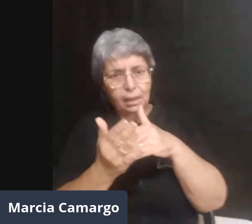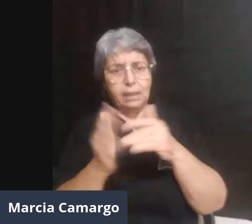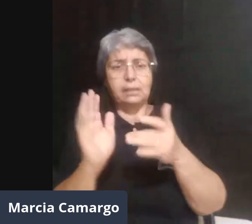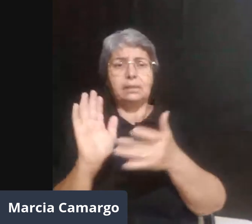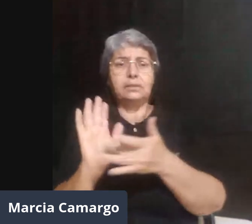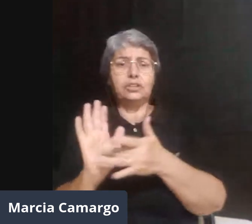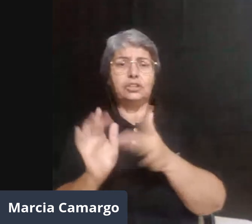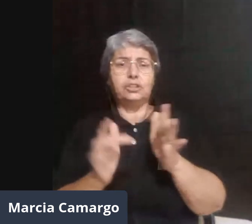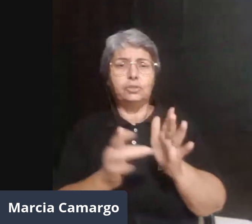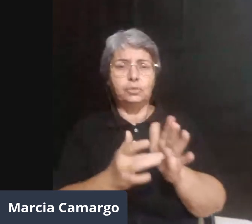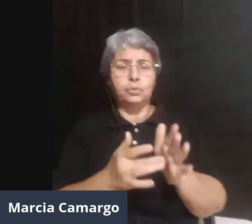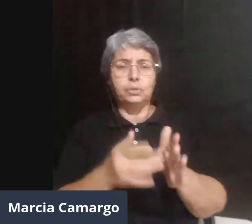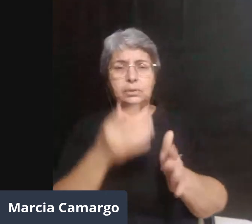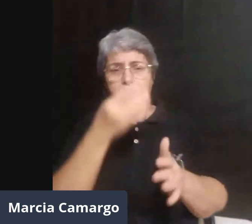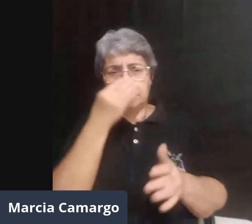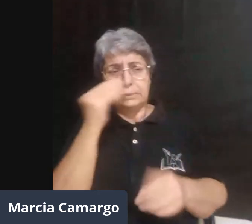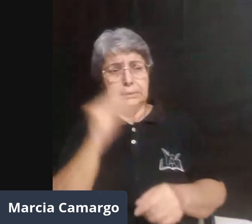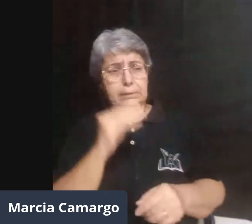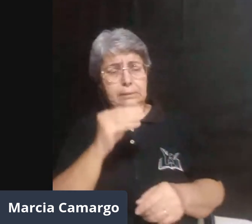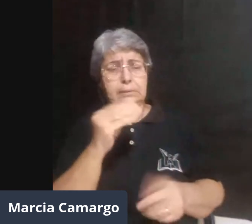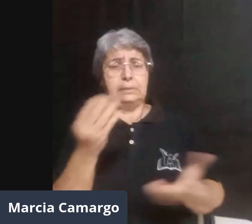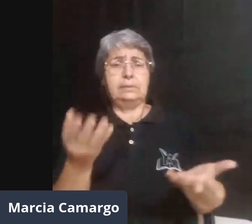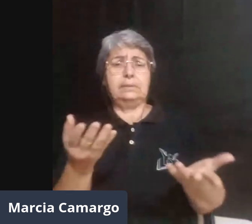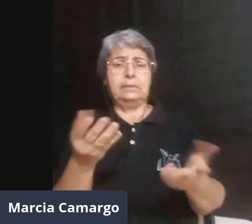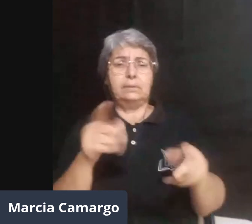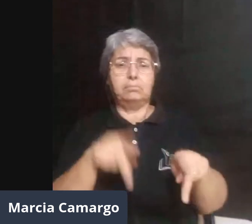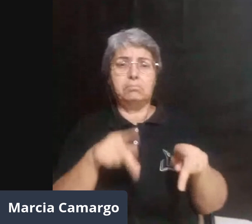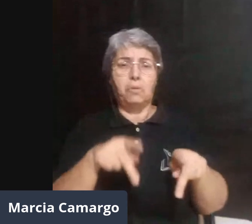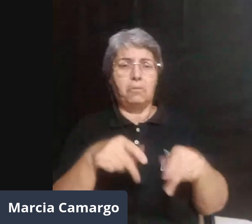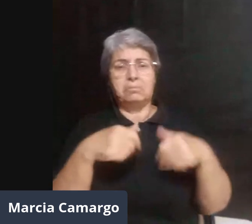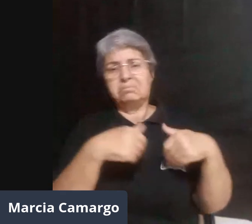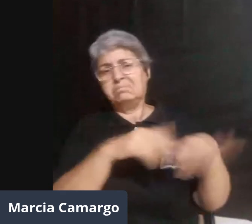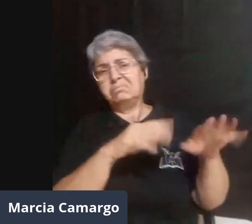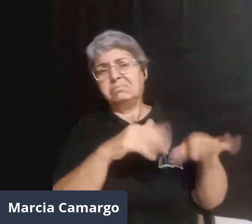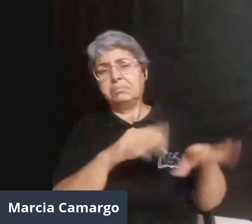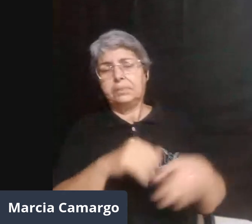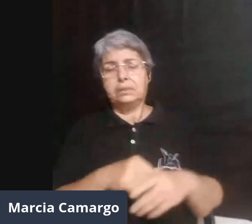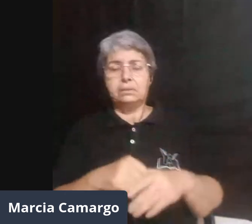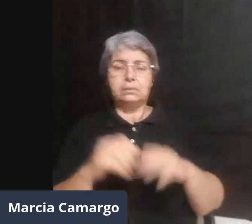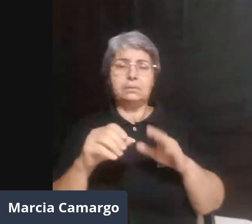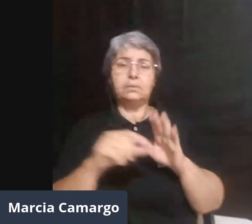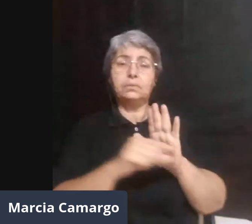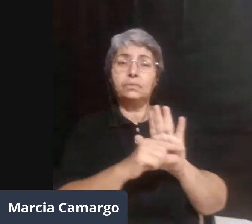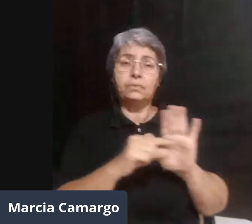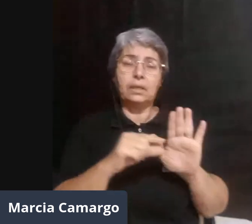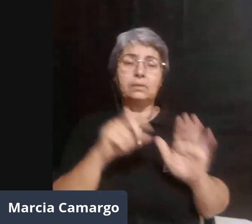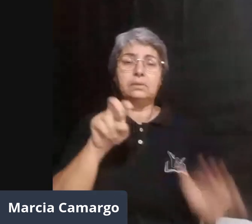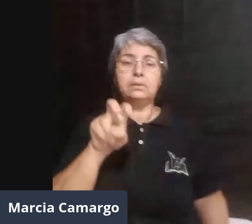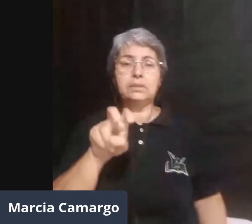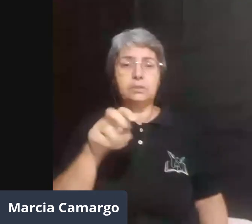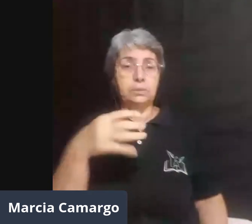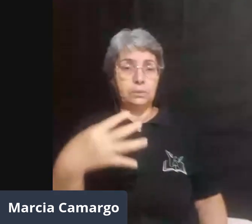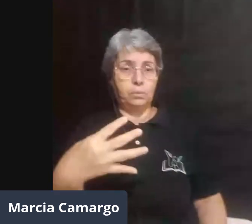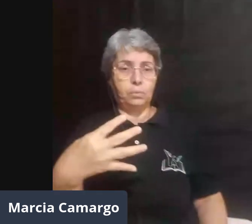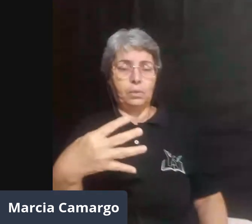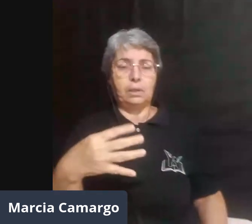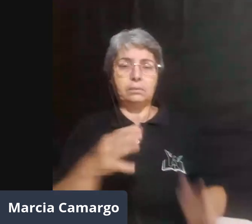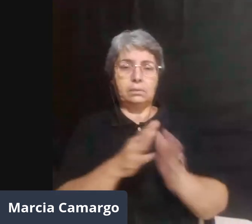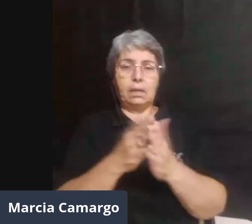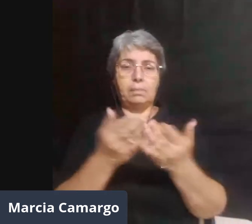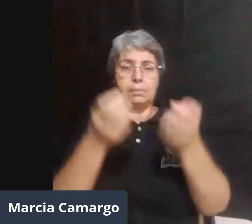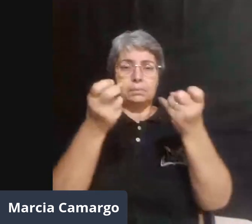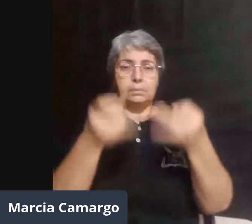na rejeição do Messias. E no verso 54, a Bíblia nos diz: ouvindo eles